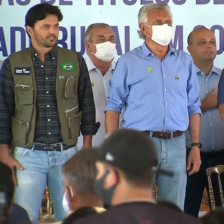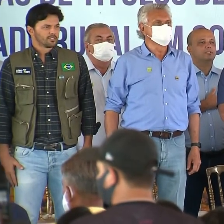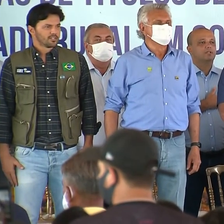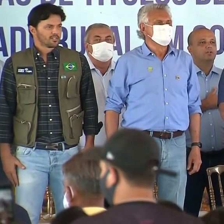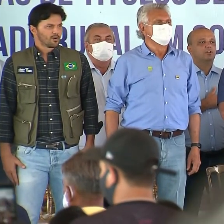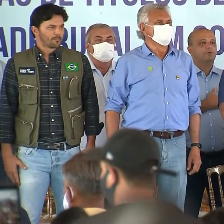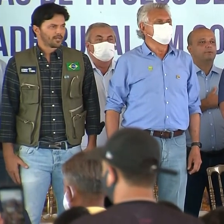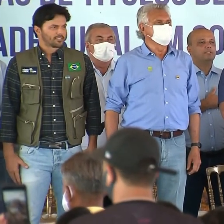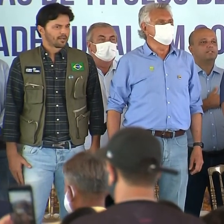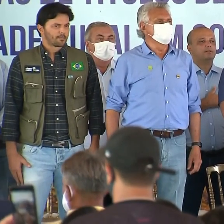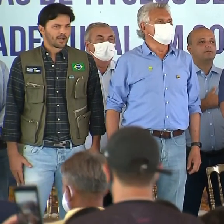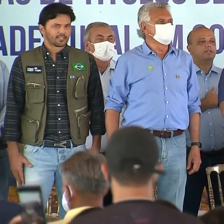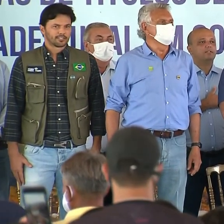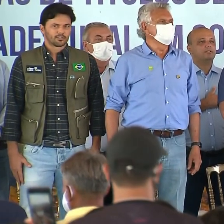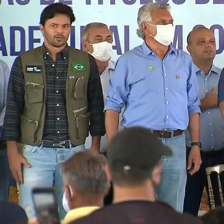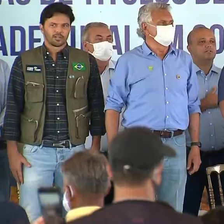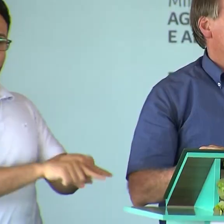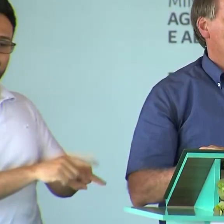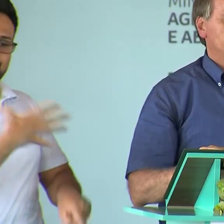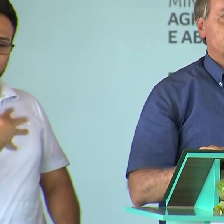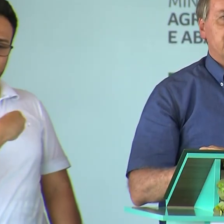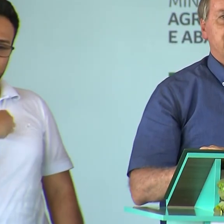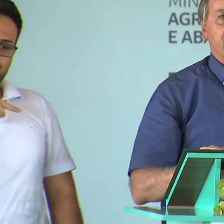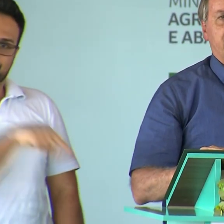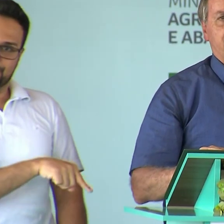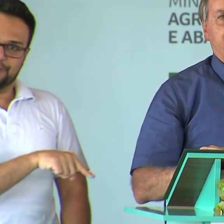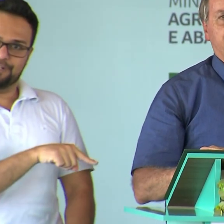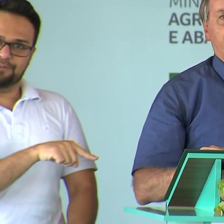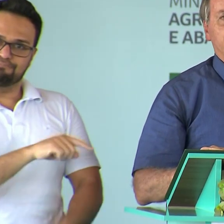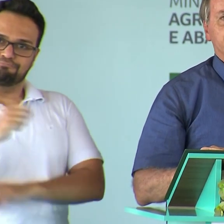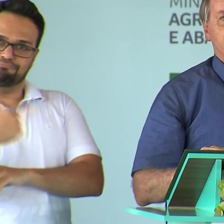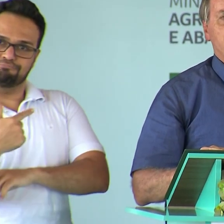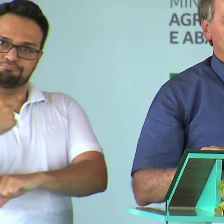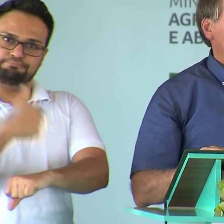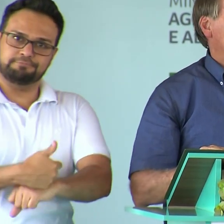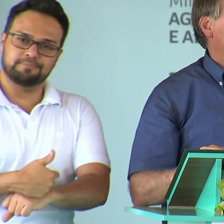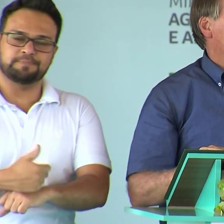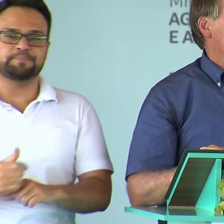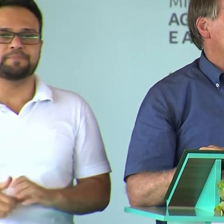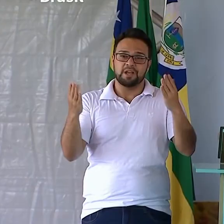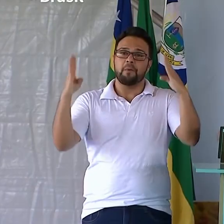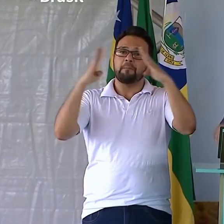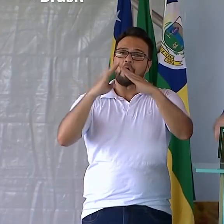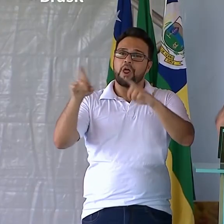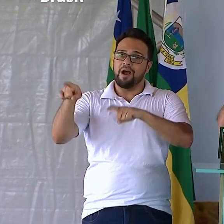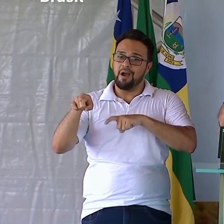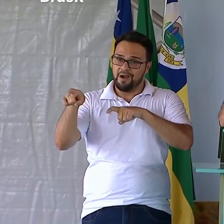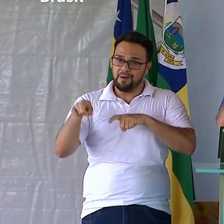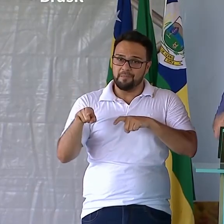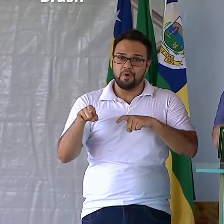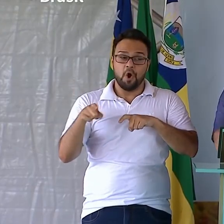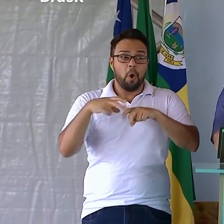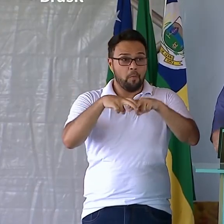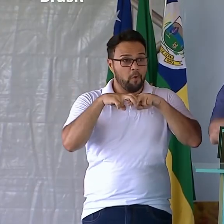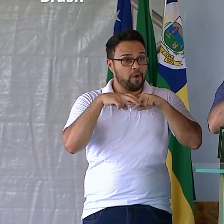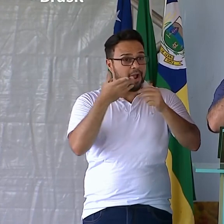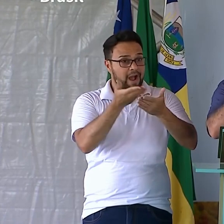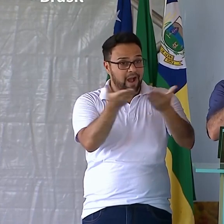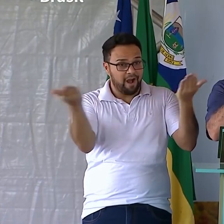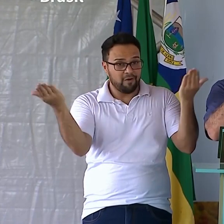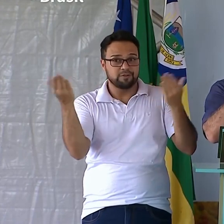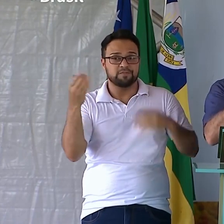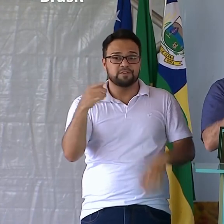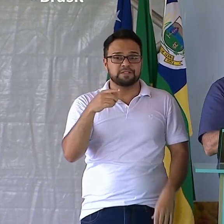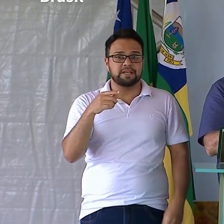Ronaldo Caiado, e de ministros, o presidente agradeceu o empenho do homem do campo durante a pandemia. Graças a vocês que